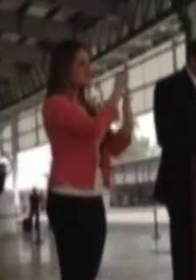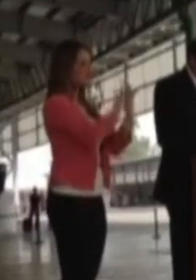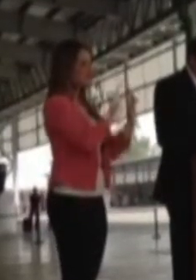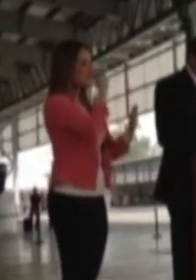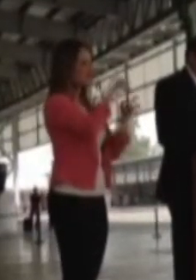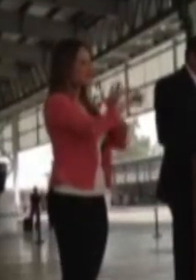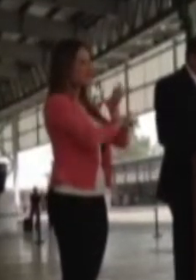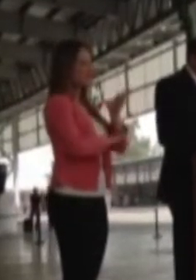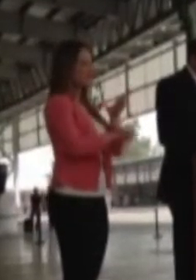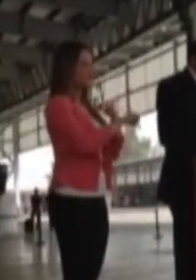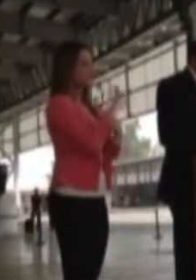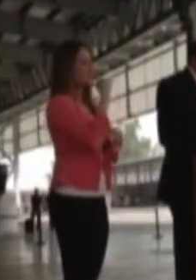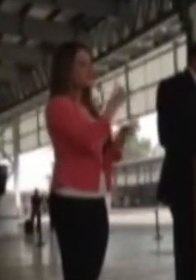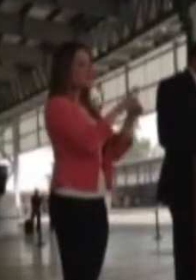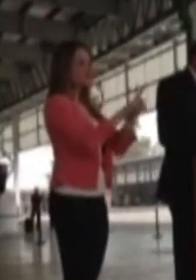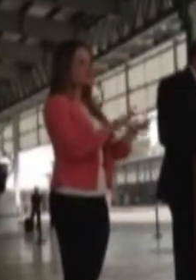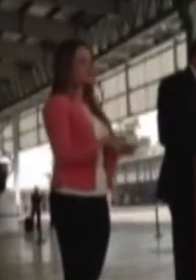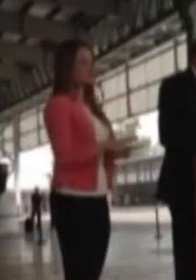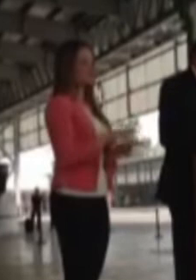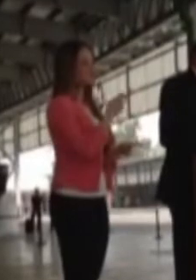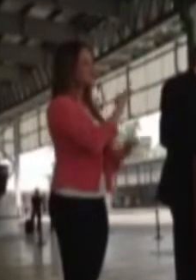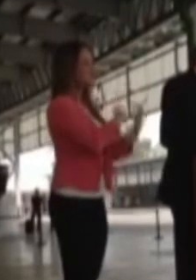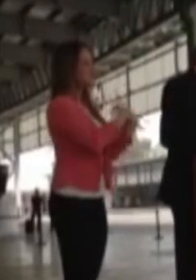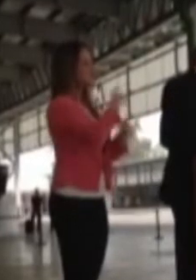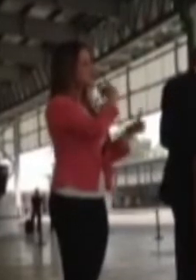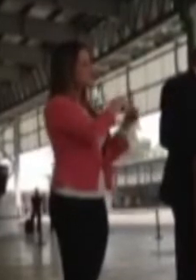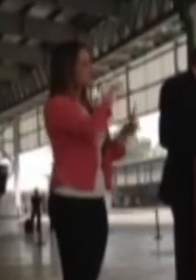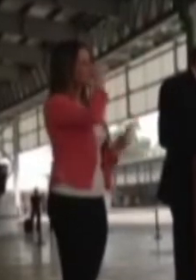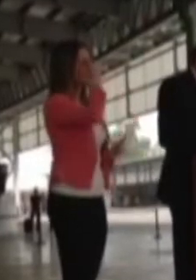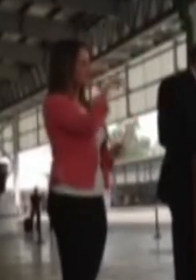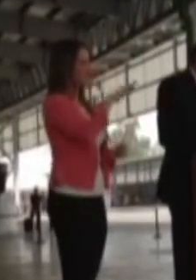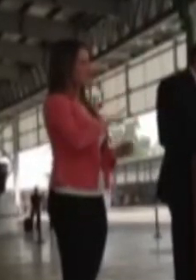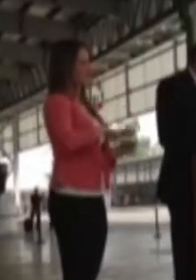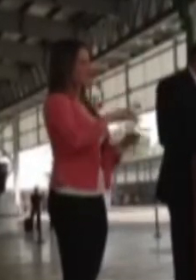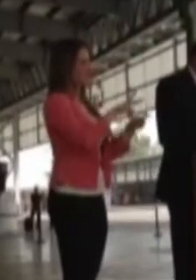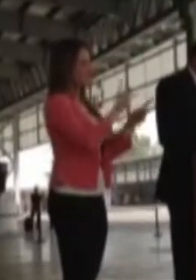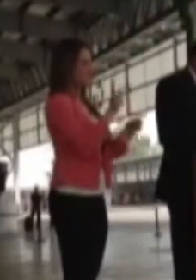medio ambiente y el impacto positivo para el tejido social.